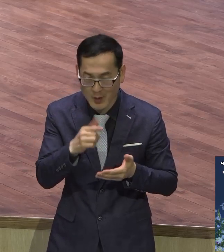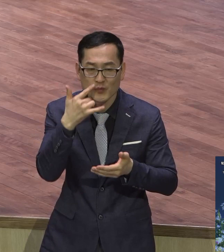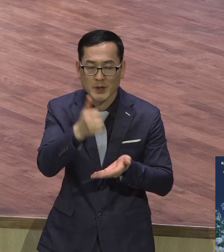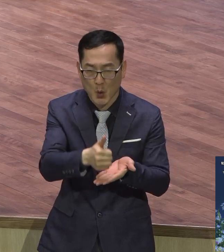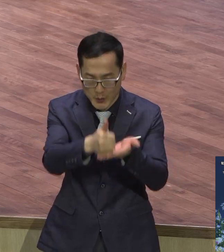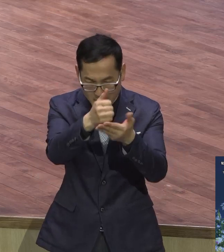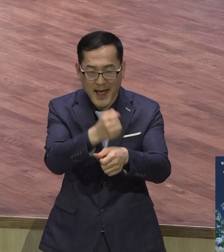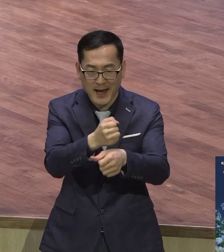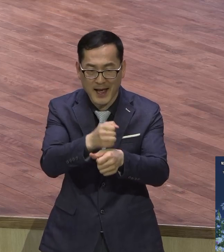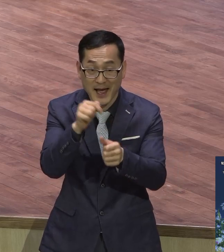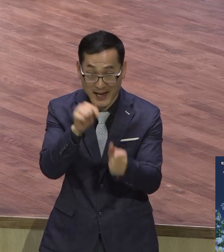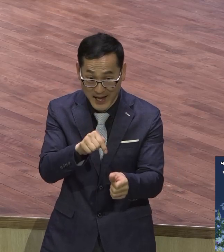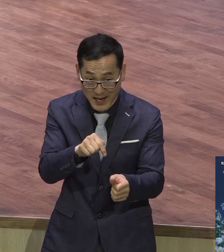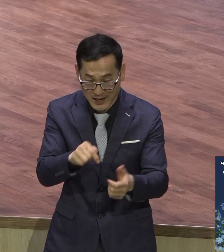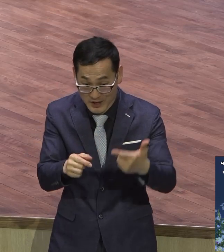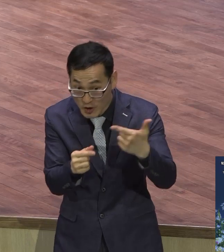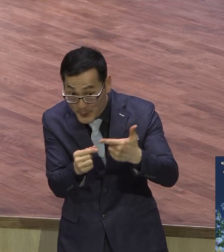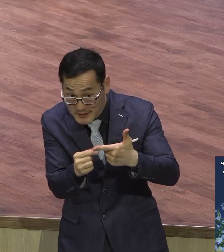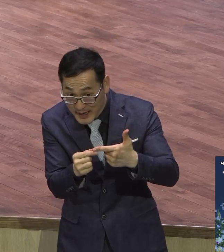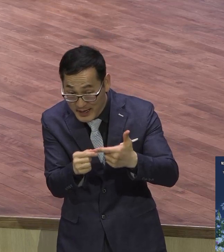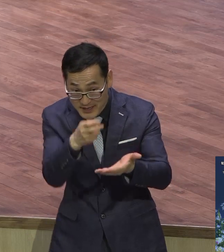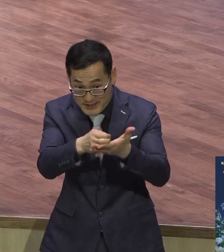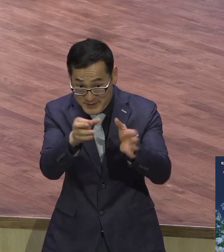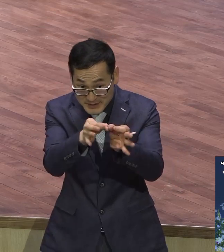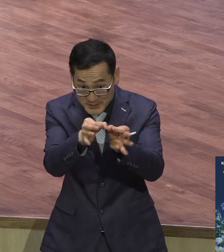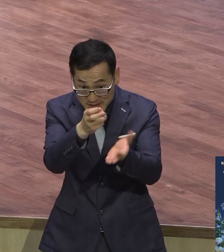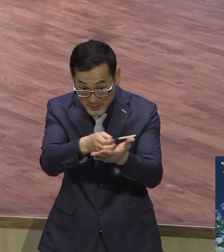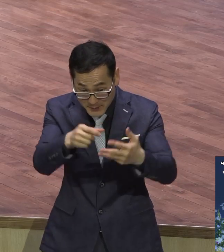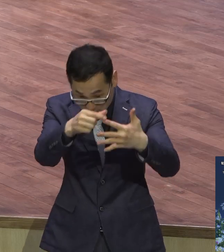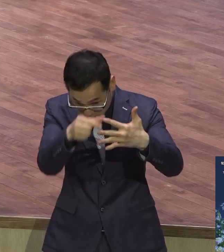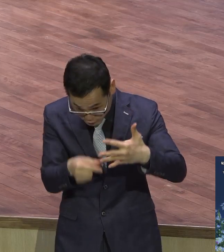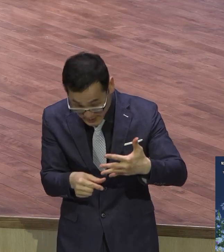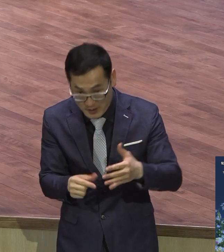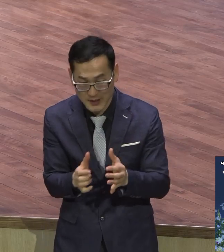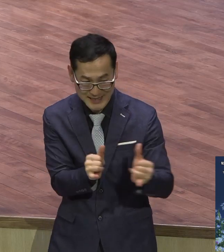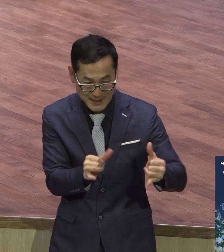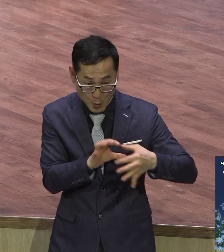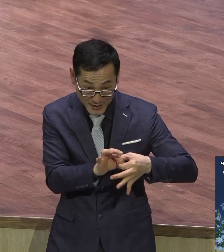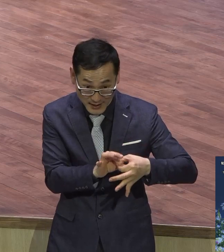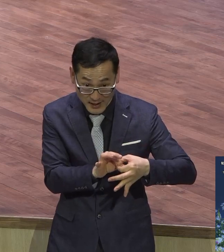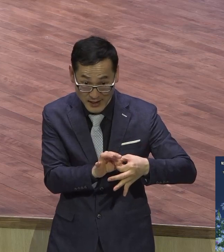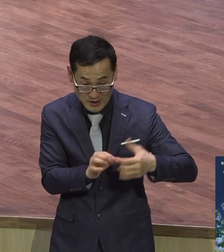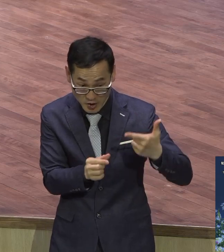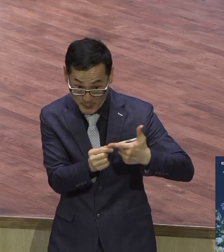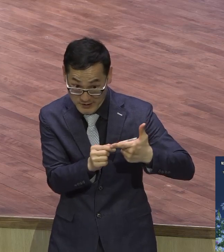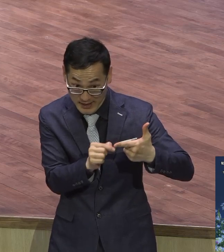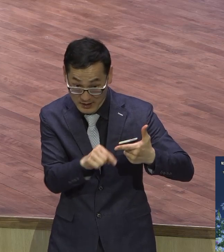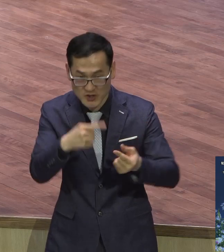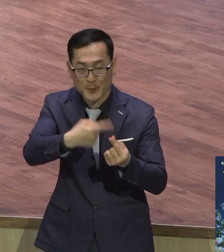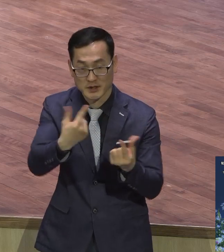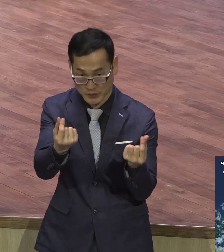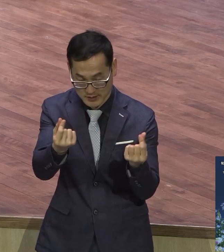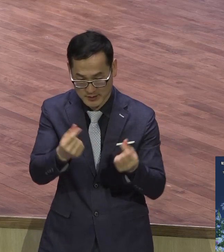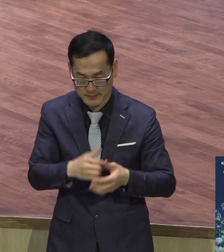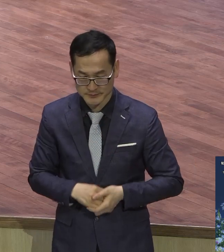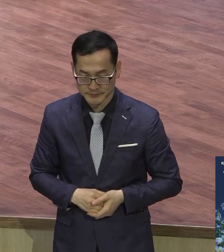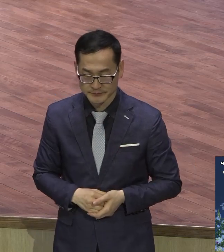하나님이 식계임을 통해 말씀하셨다니까. 아이고 목사님 우리의 부모님은요.